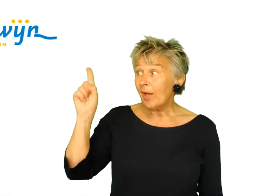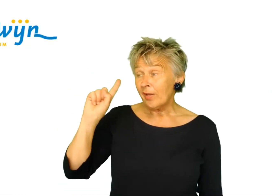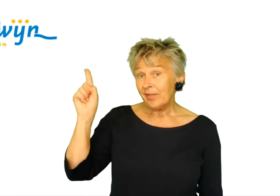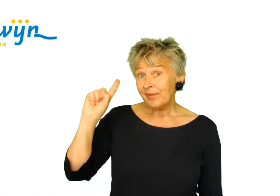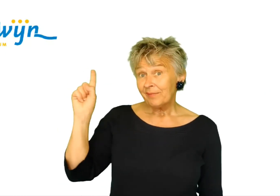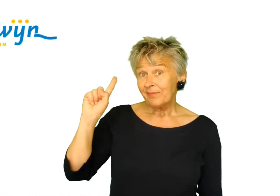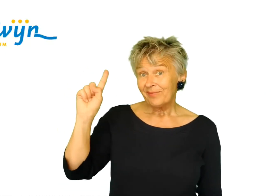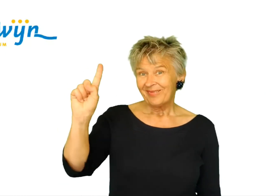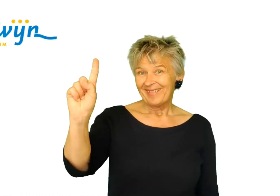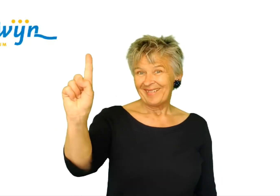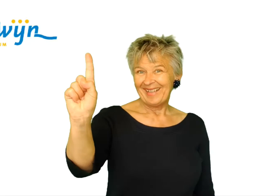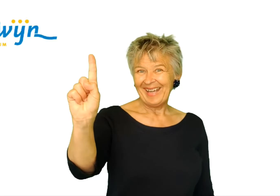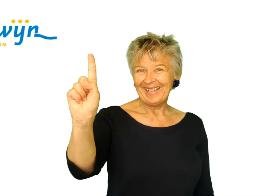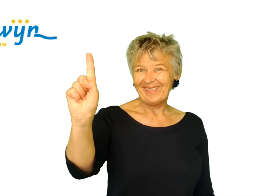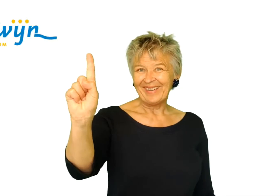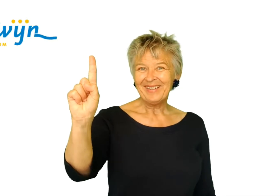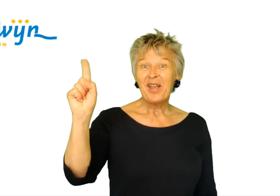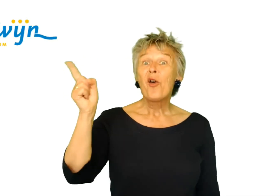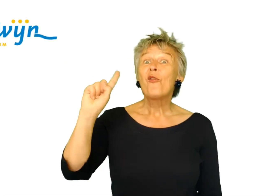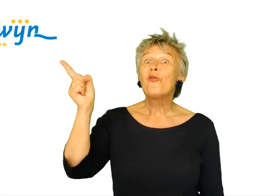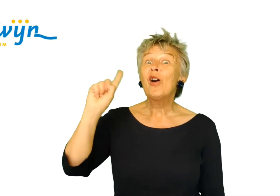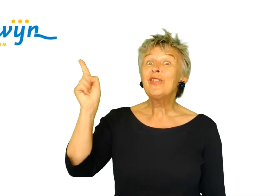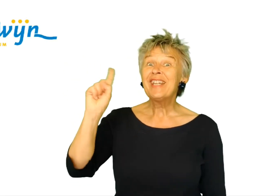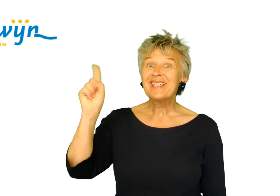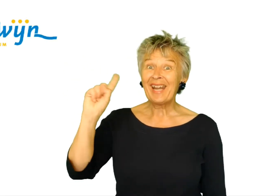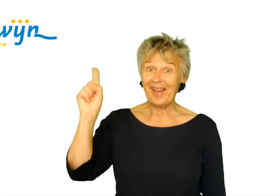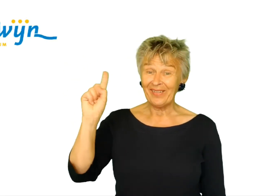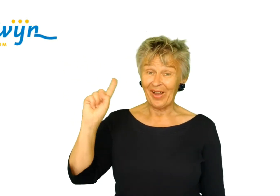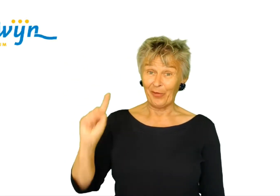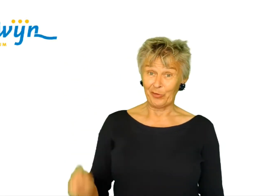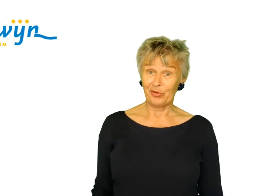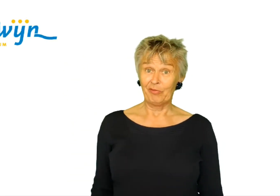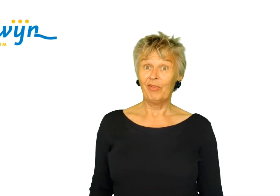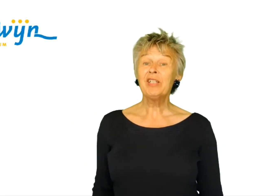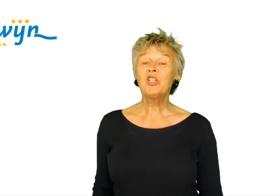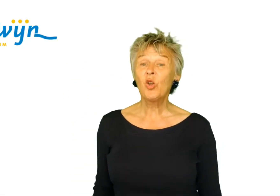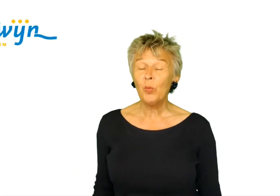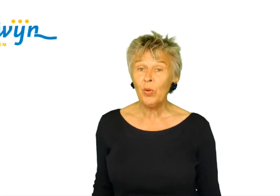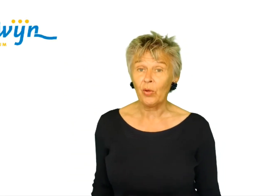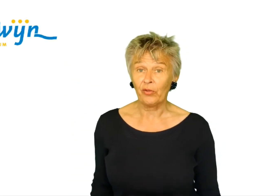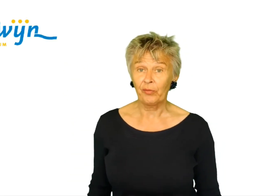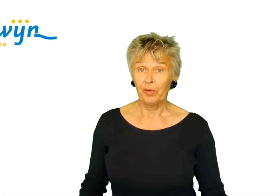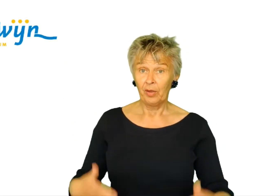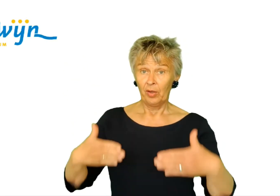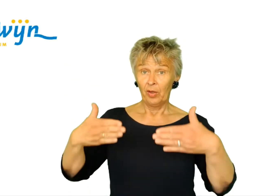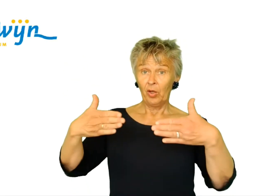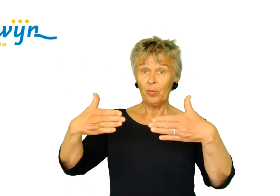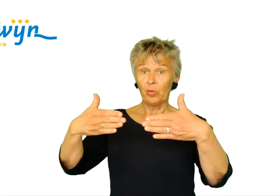Wat? De één hand, hè? Wat is er aan de hand? Wat is er gebeurd? Gebeurd.